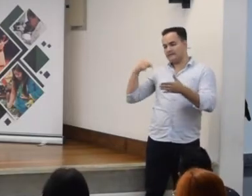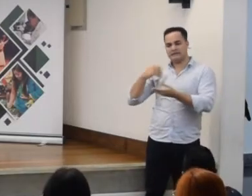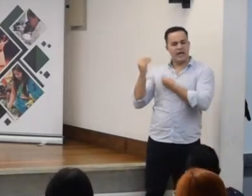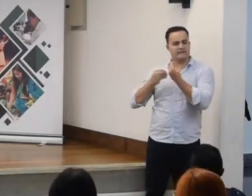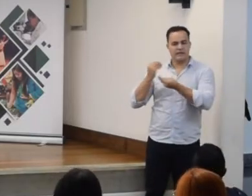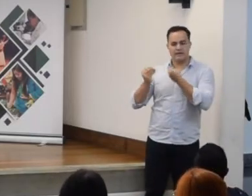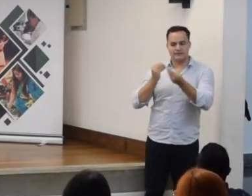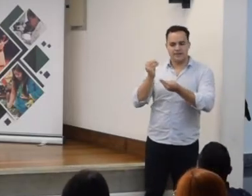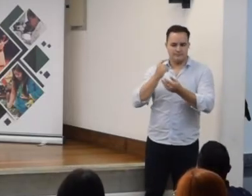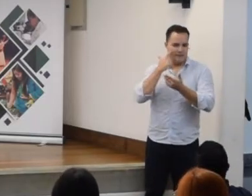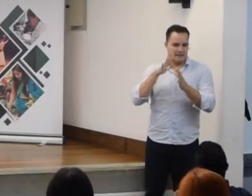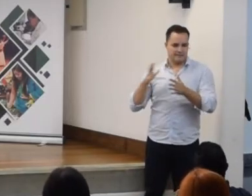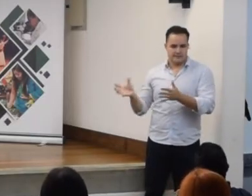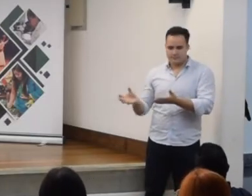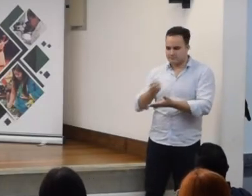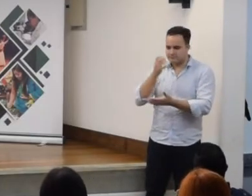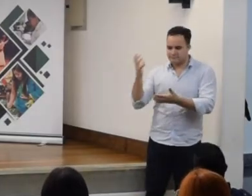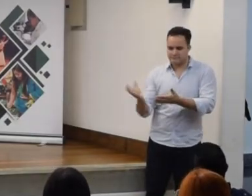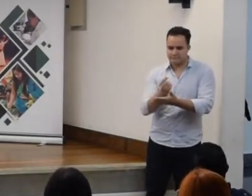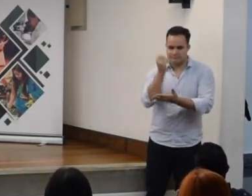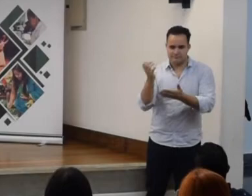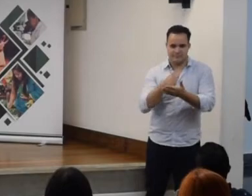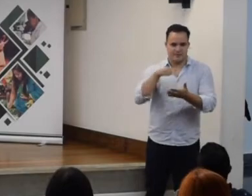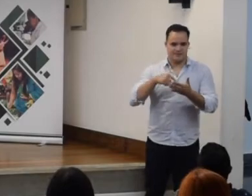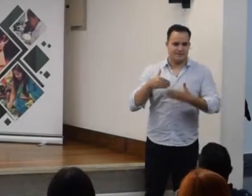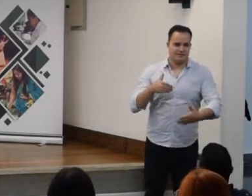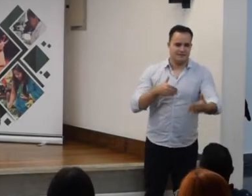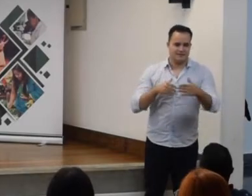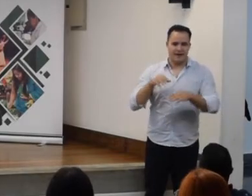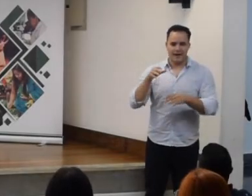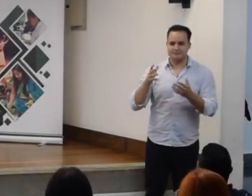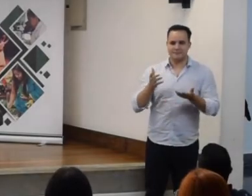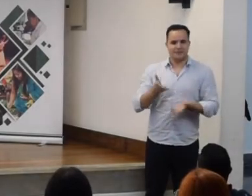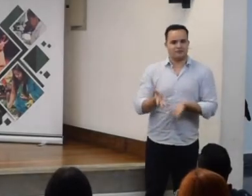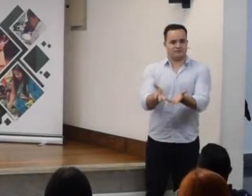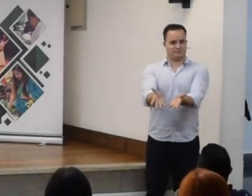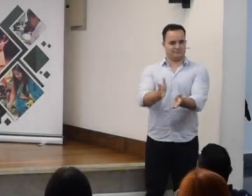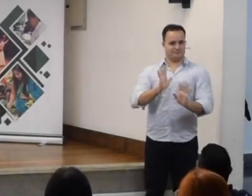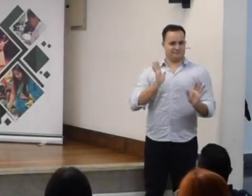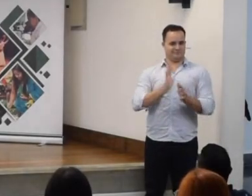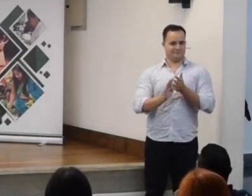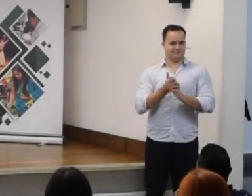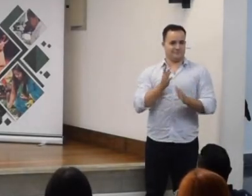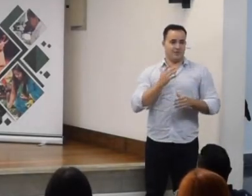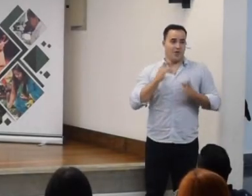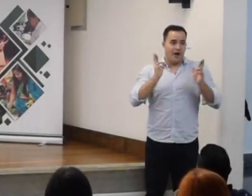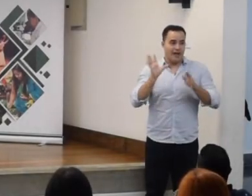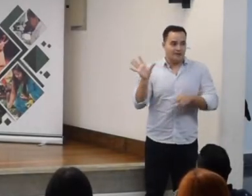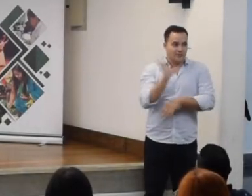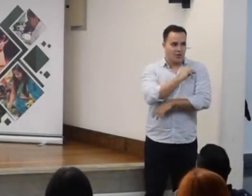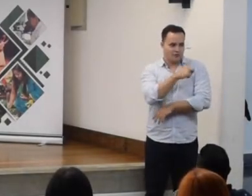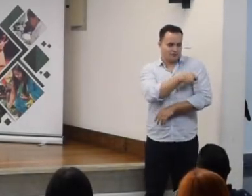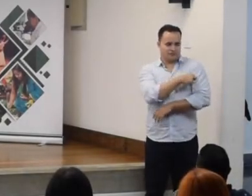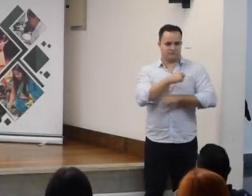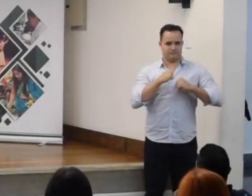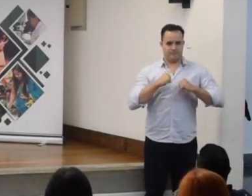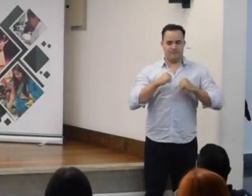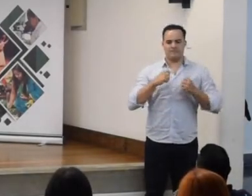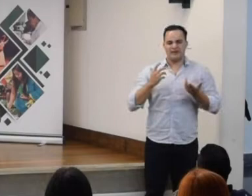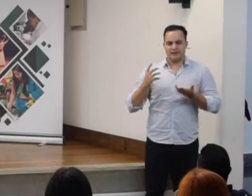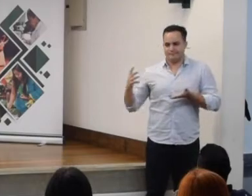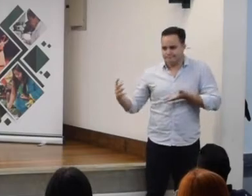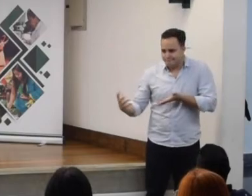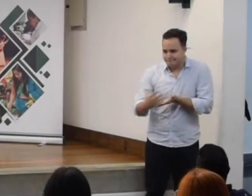que necesitamos todas las pilas bien cargadas y bien puestas para recoger aquellas metas que